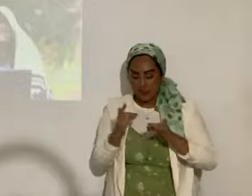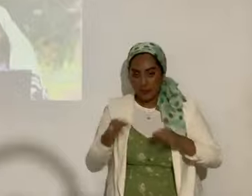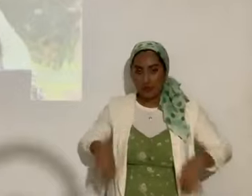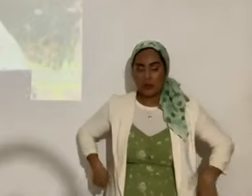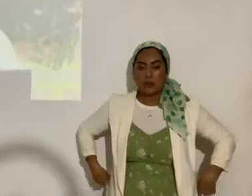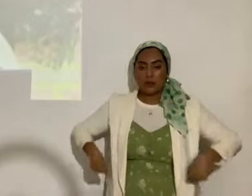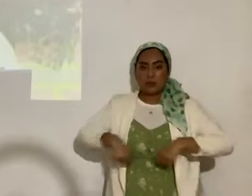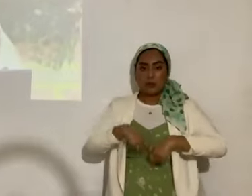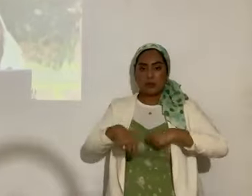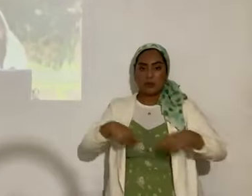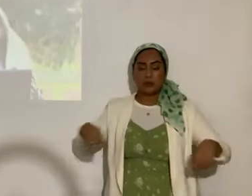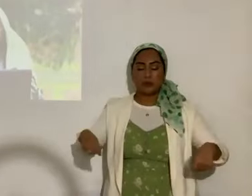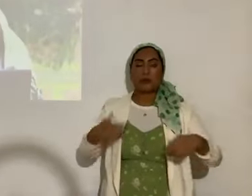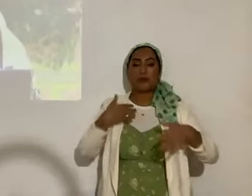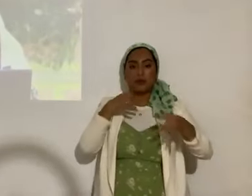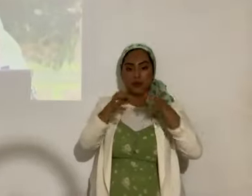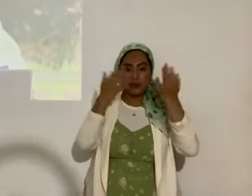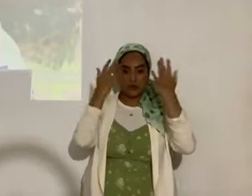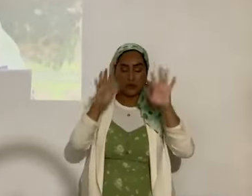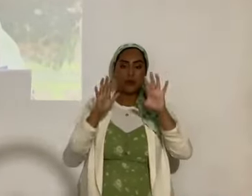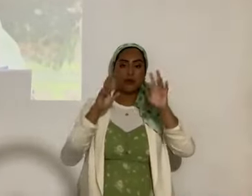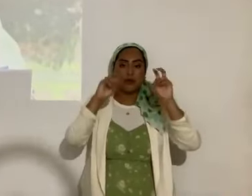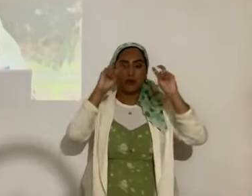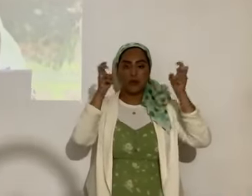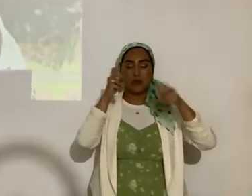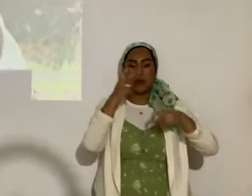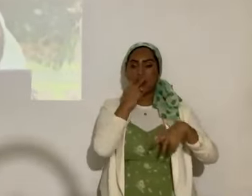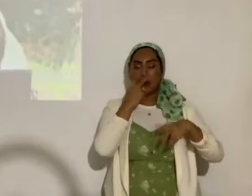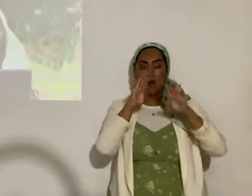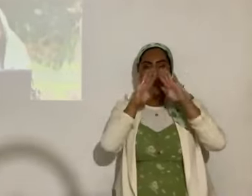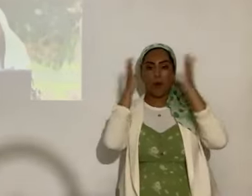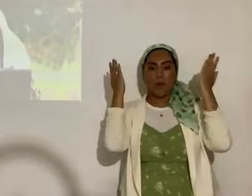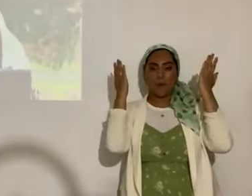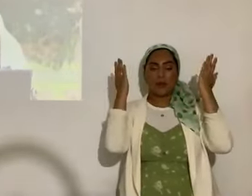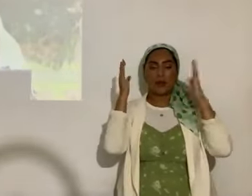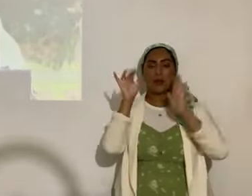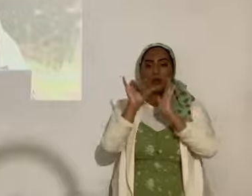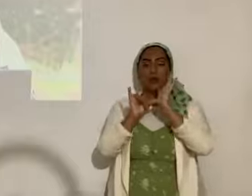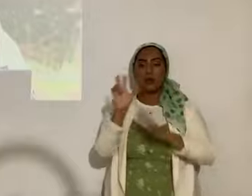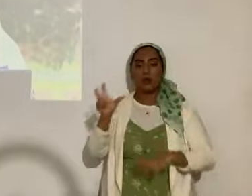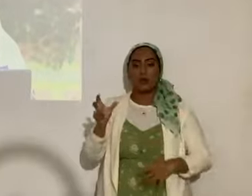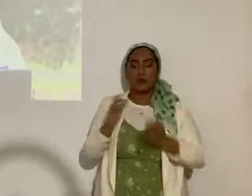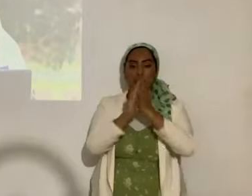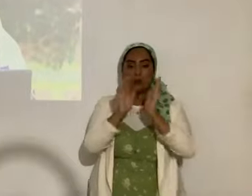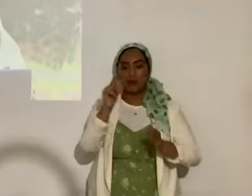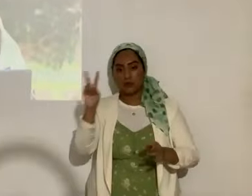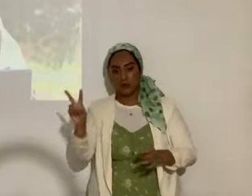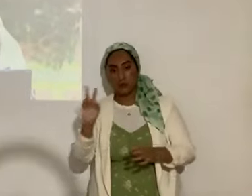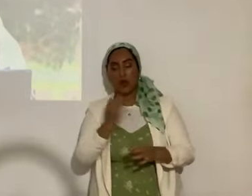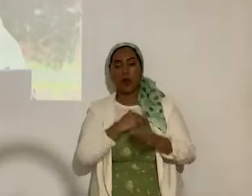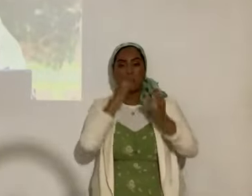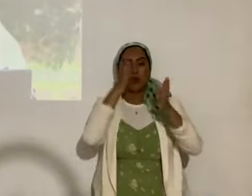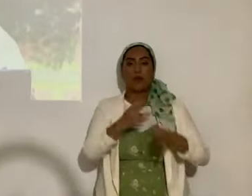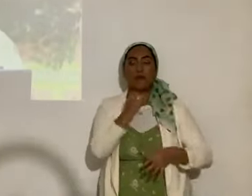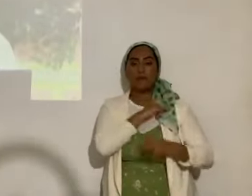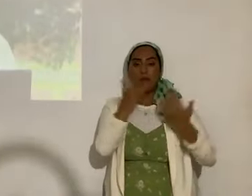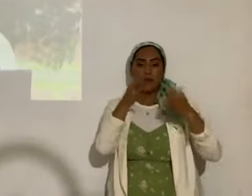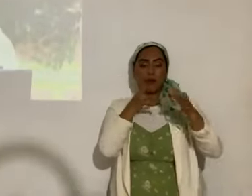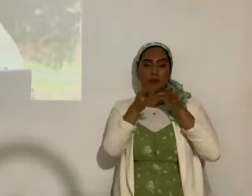delantales Esto está explicado en un tema que se titula y fueron abiertos los ojos en el canal de YouTube 132 por nuestro amado